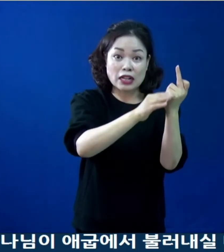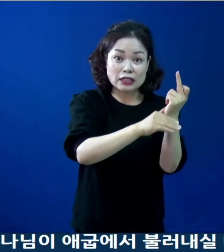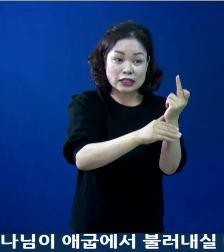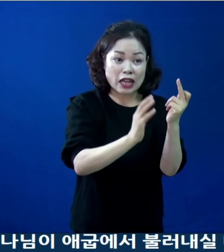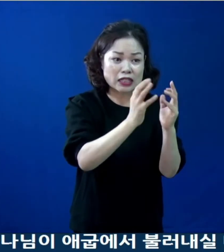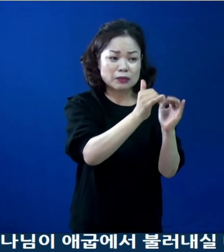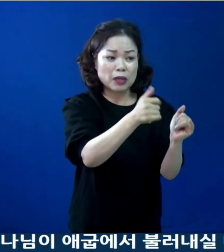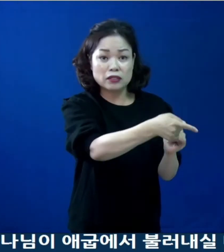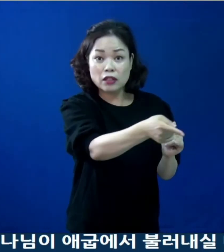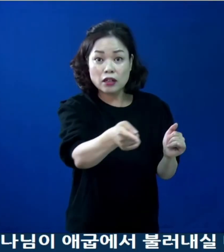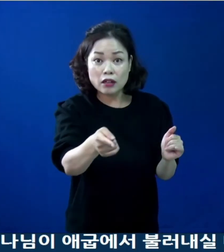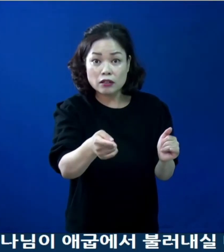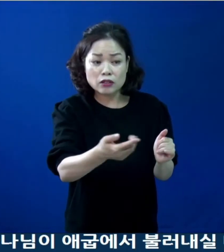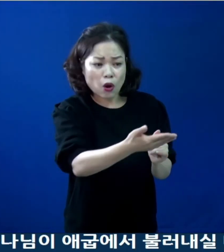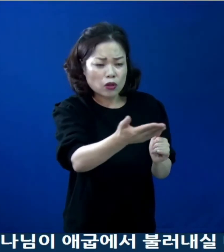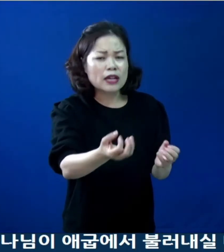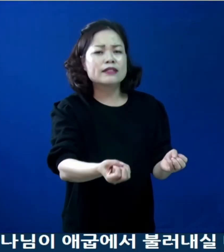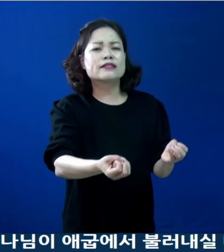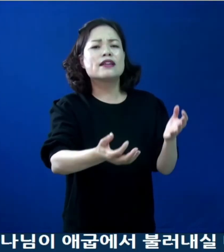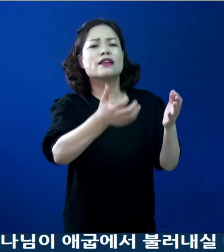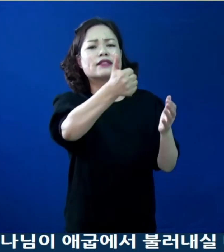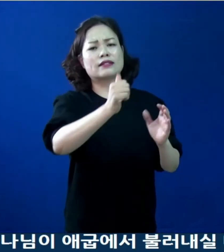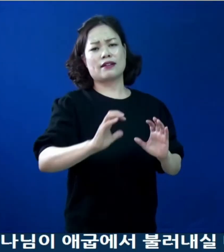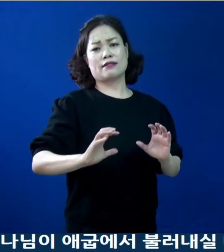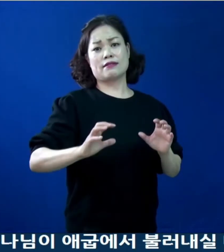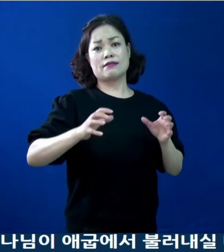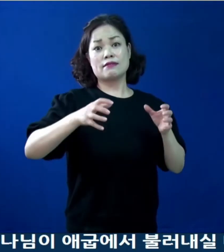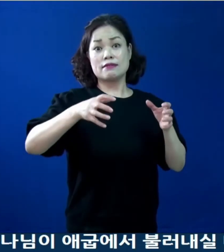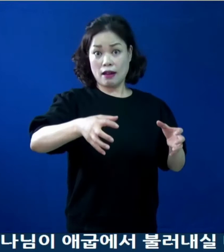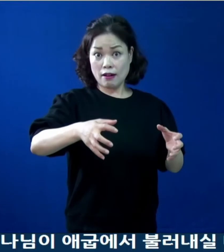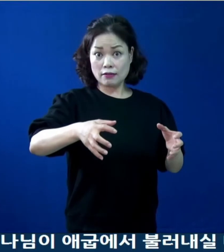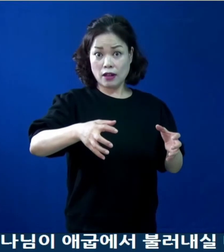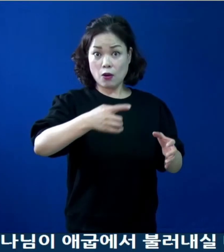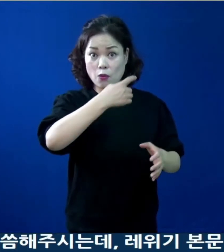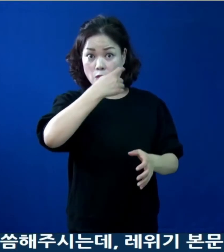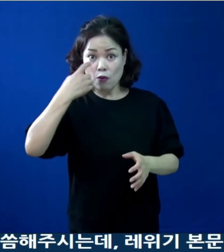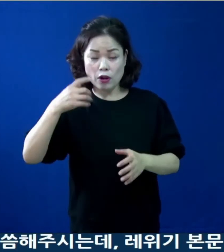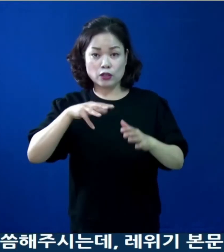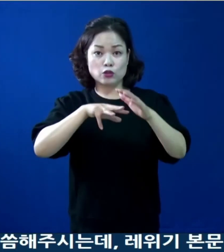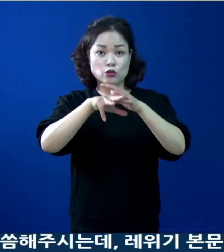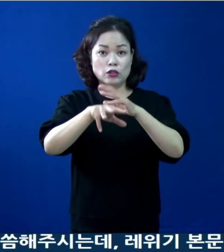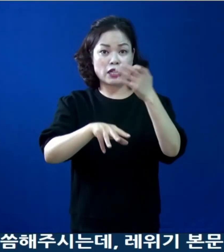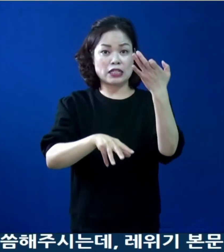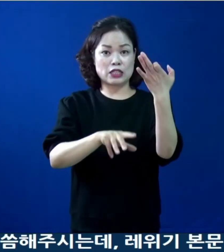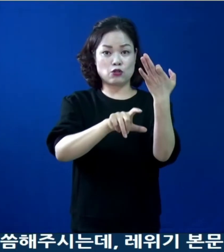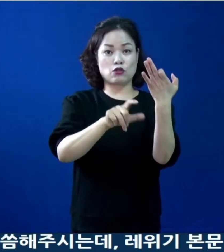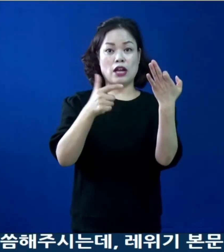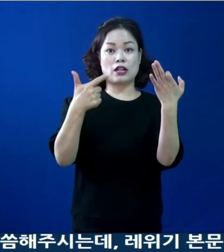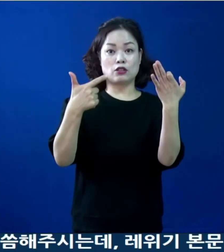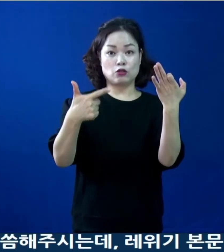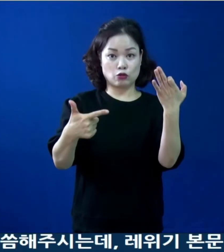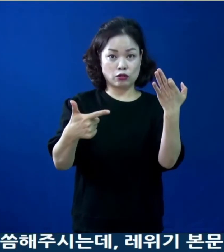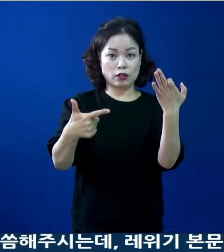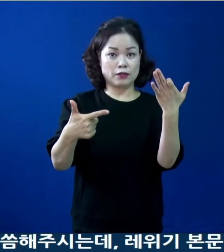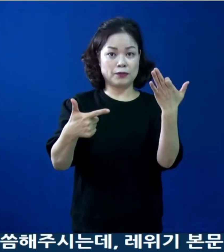얘기하냐면 너희가 제사장 나라다 라고 얘기합니다. 확인합니다. 출애굽기 19장 6절 자막